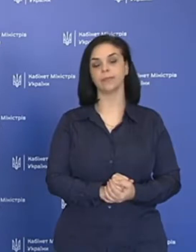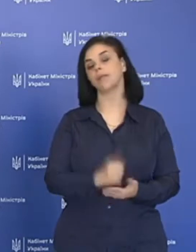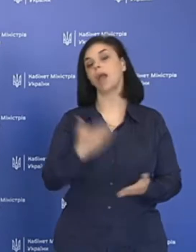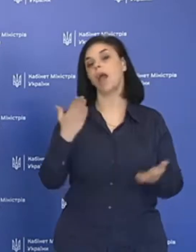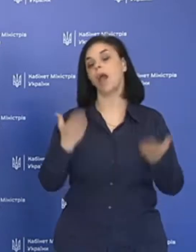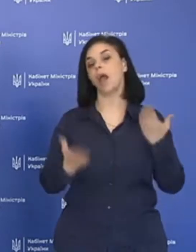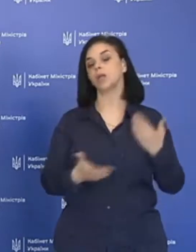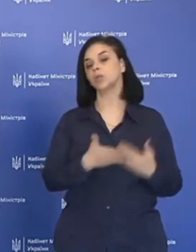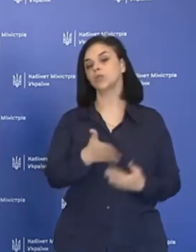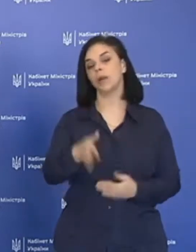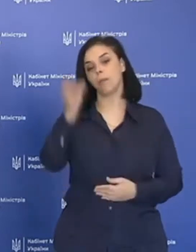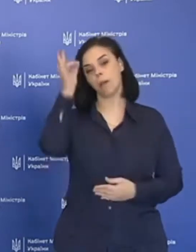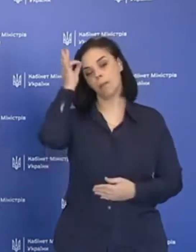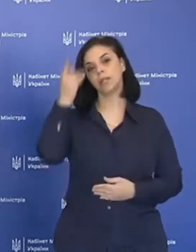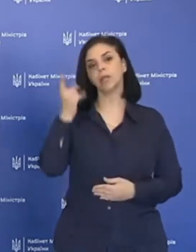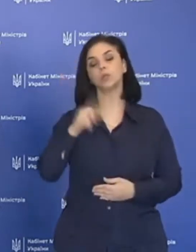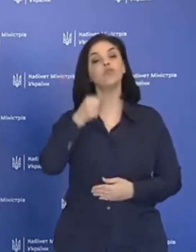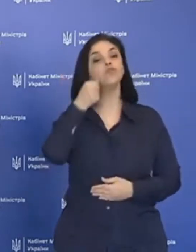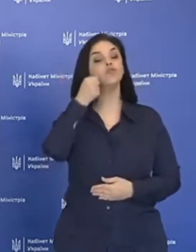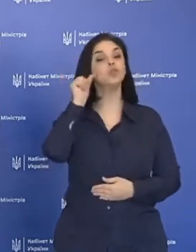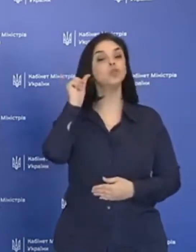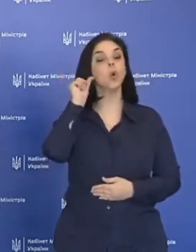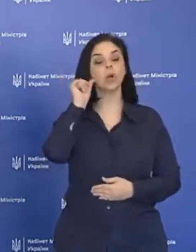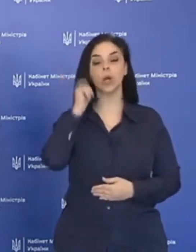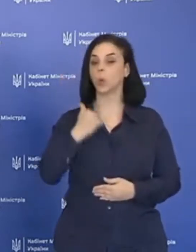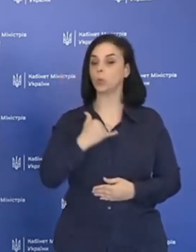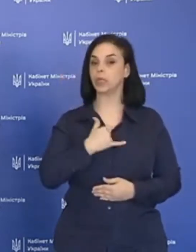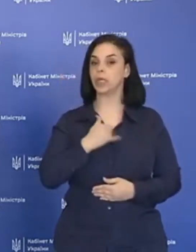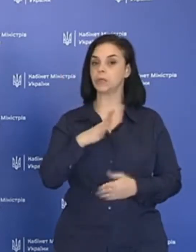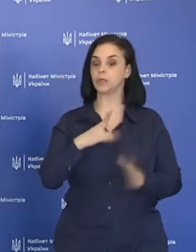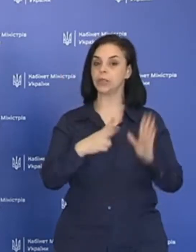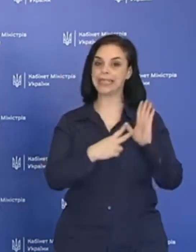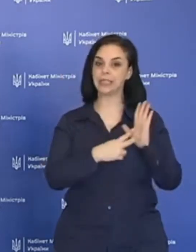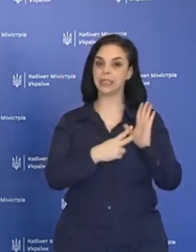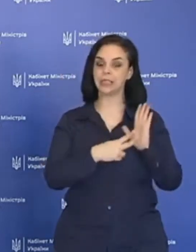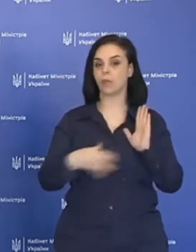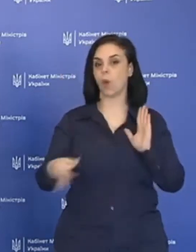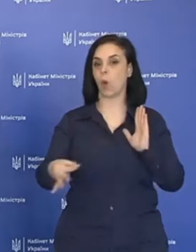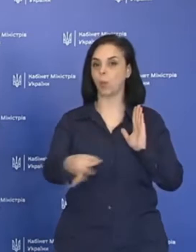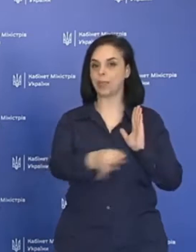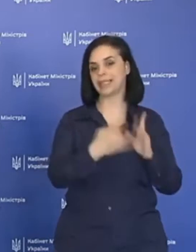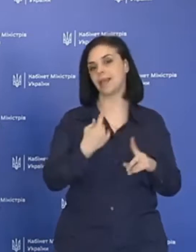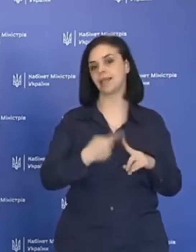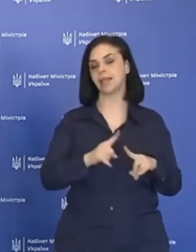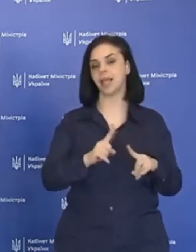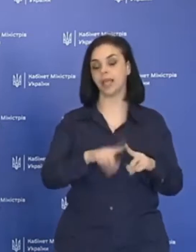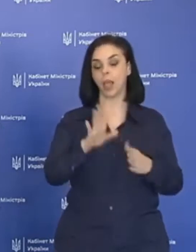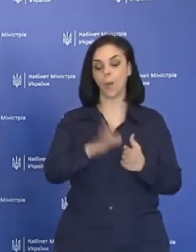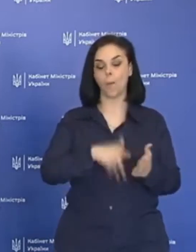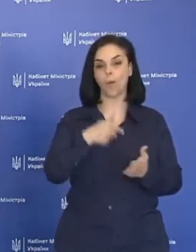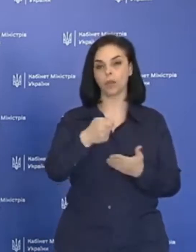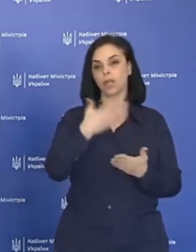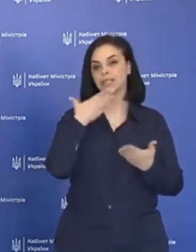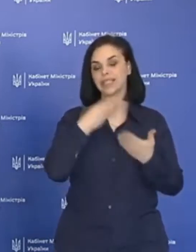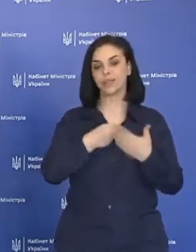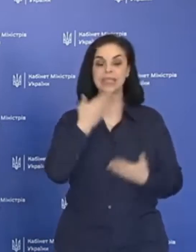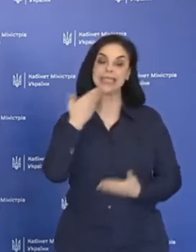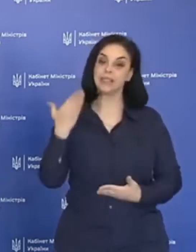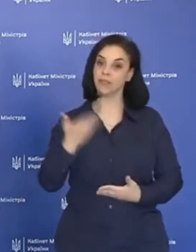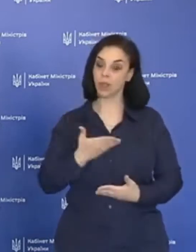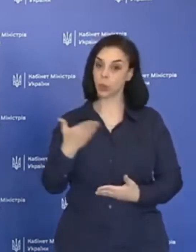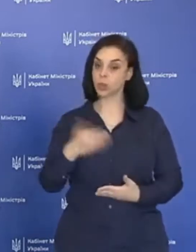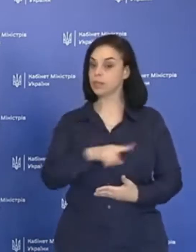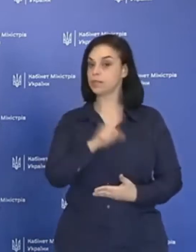Якщо ви пам'ятаєте, то вчора в нас було 7 областей, які подали в своїй